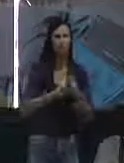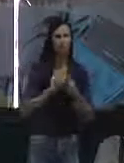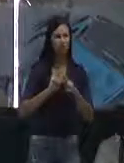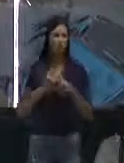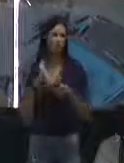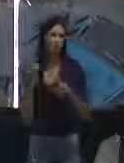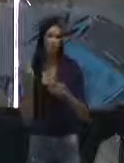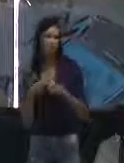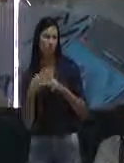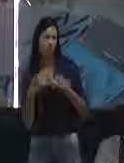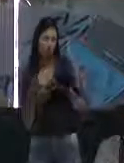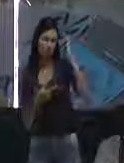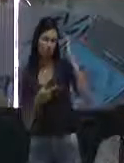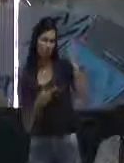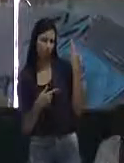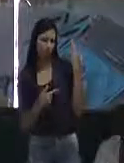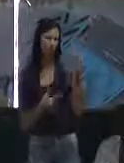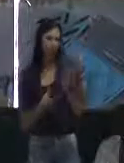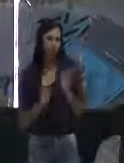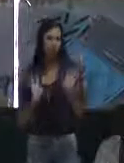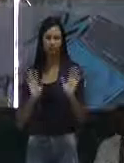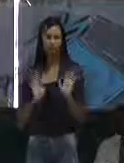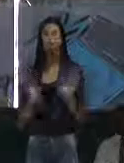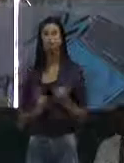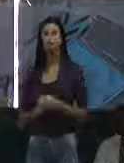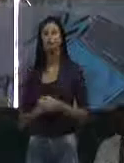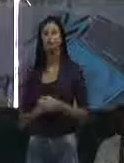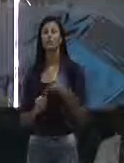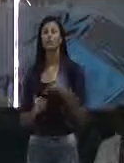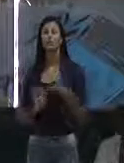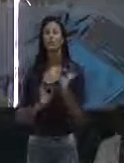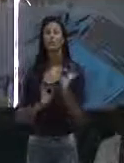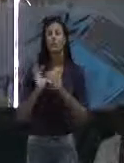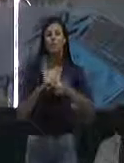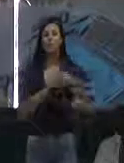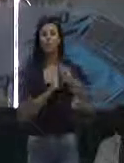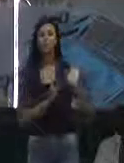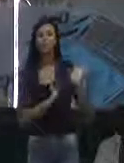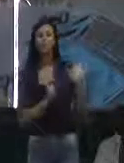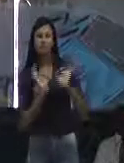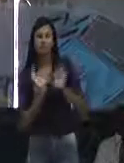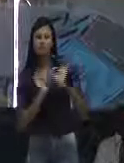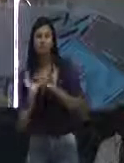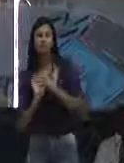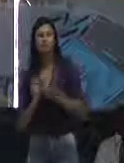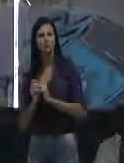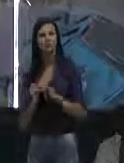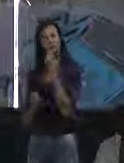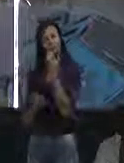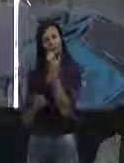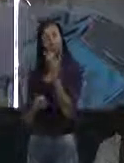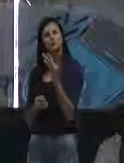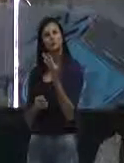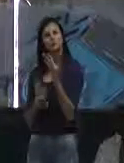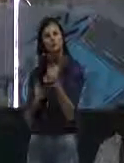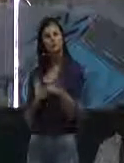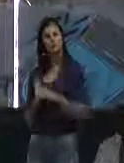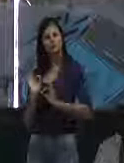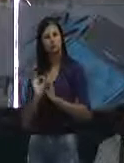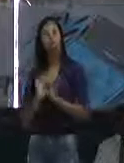achei bonito os outros serem, não. Eu busquei me preparar para ser. Isso é bom. Não é por